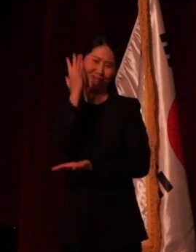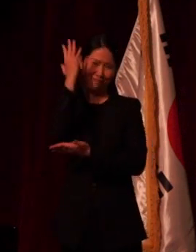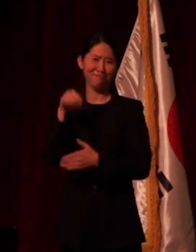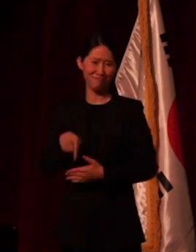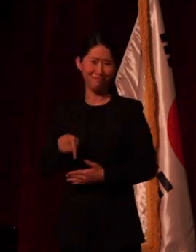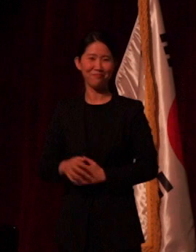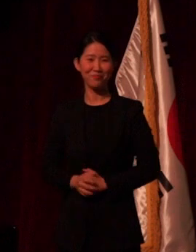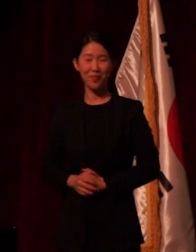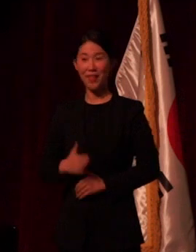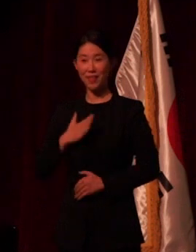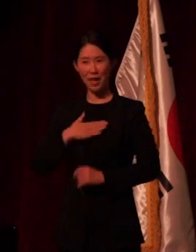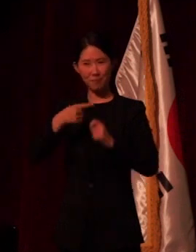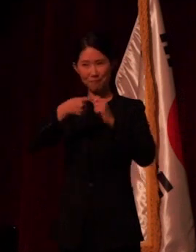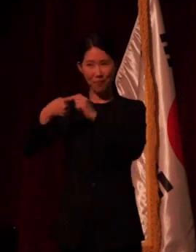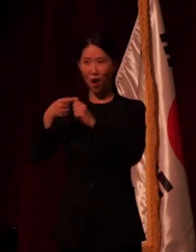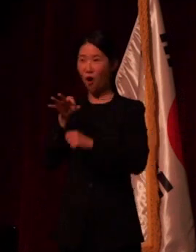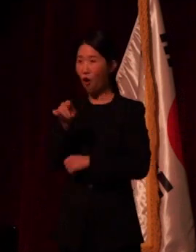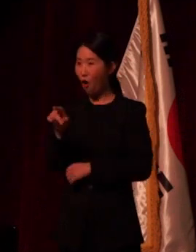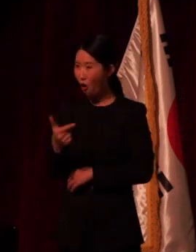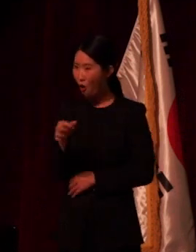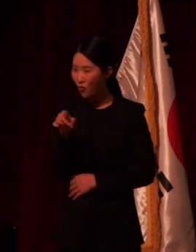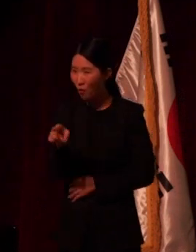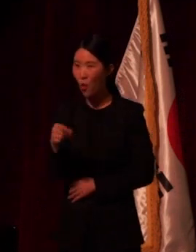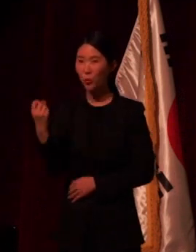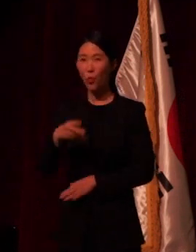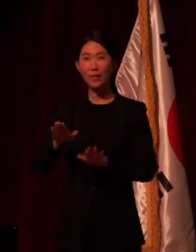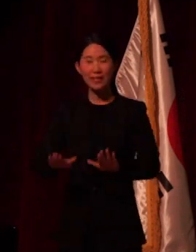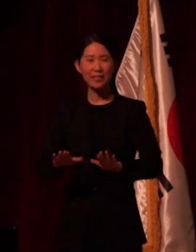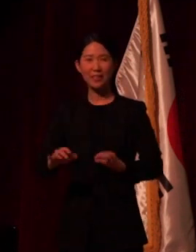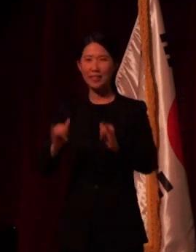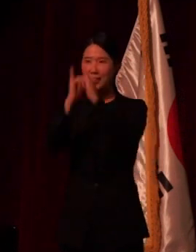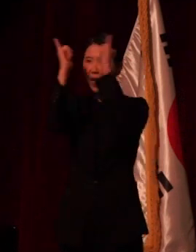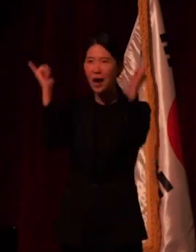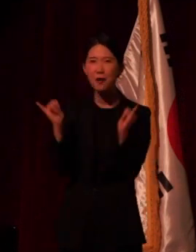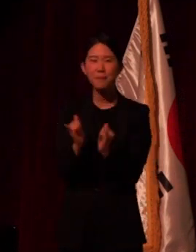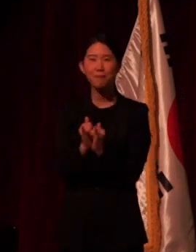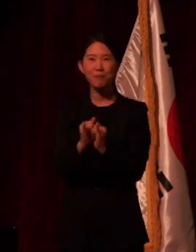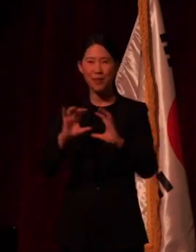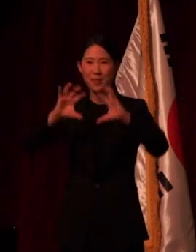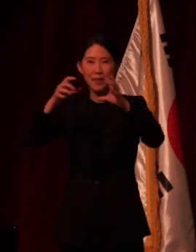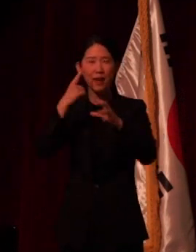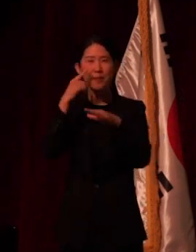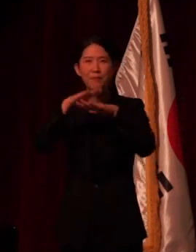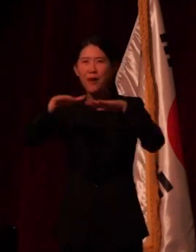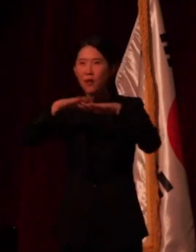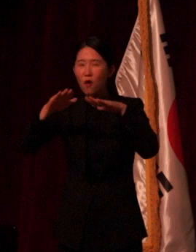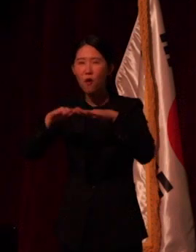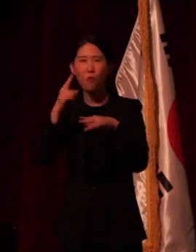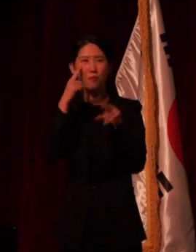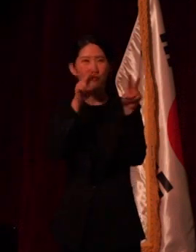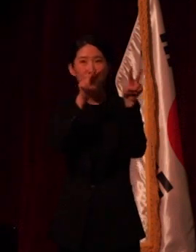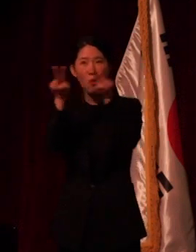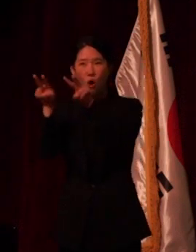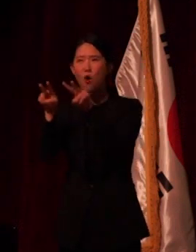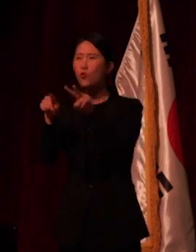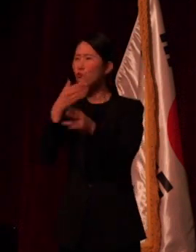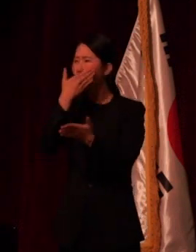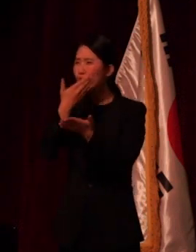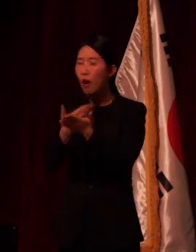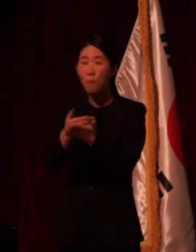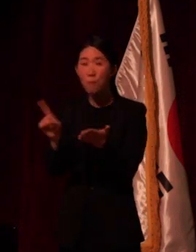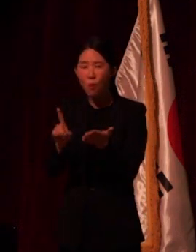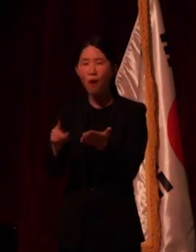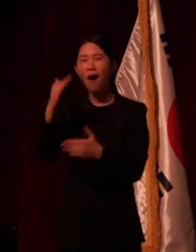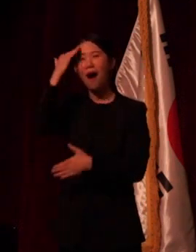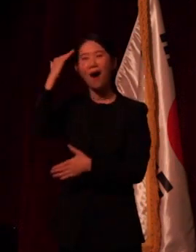저의 첫 번째 언어이자 이 세상을 해석하고 바라보는 귀한 도구인 한국 수어의